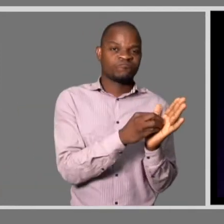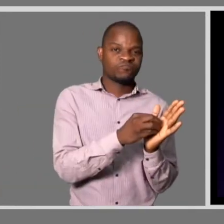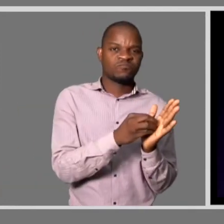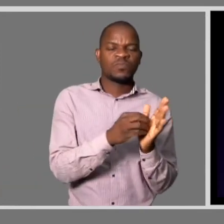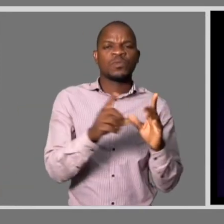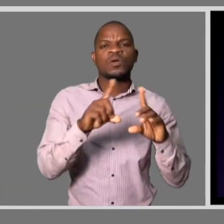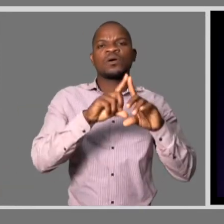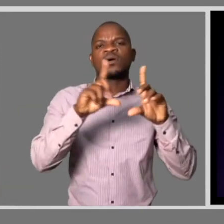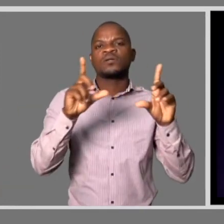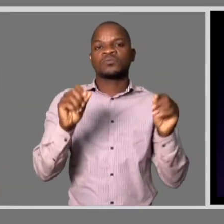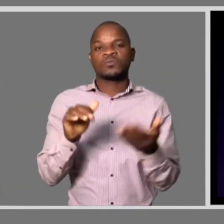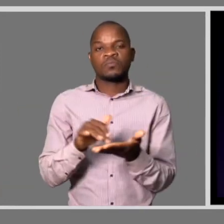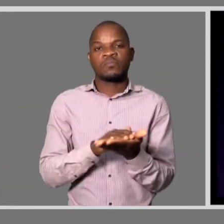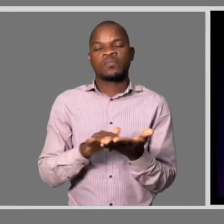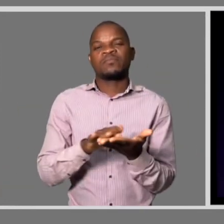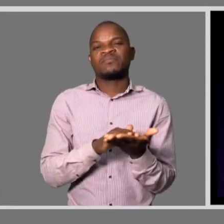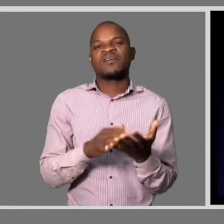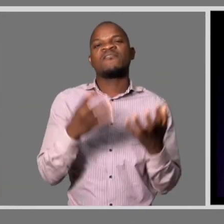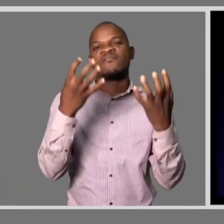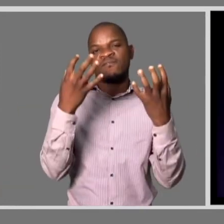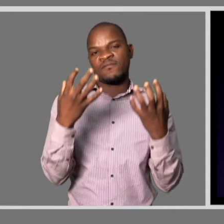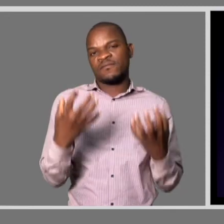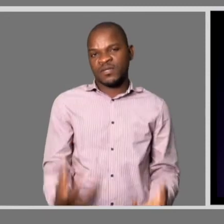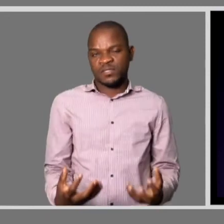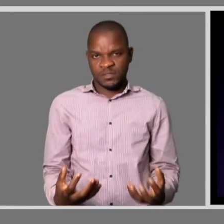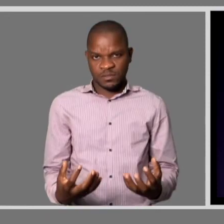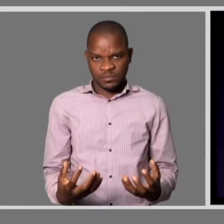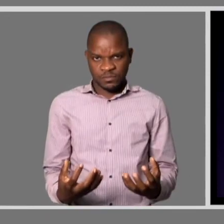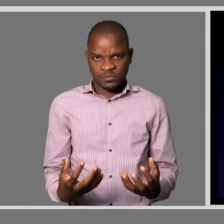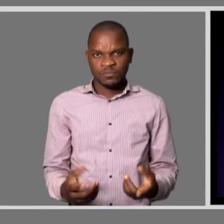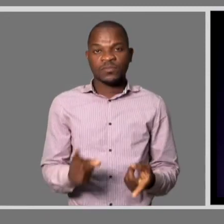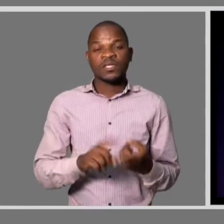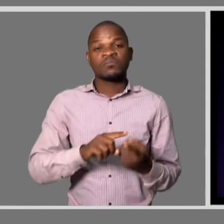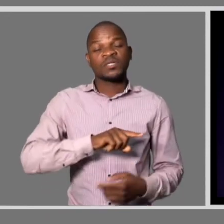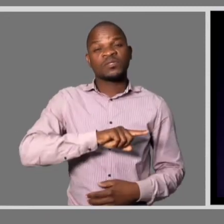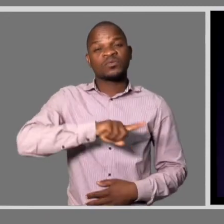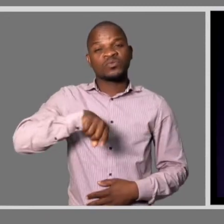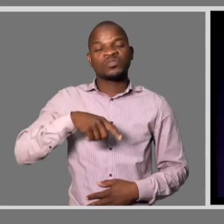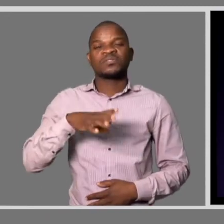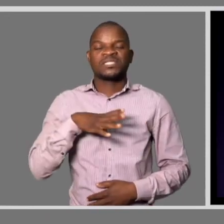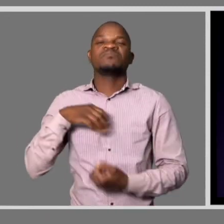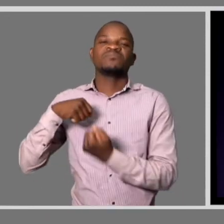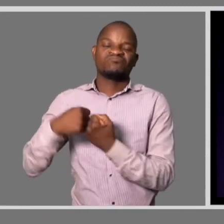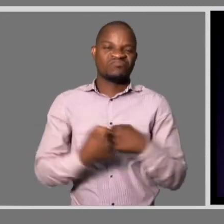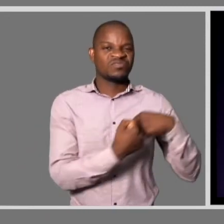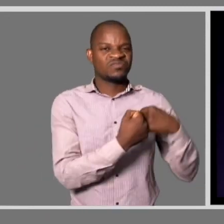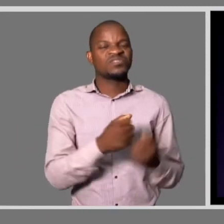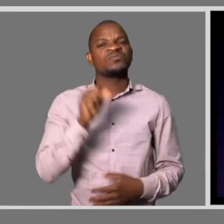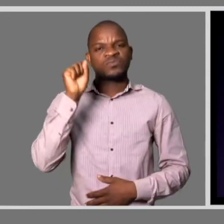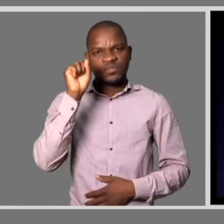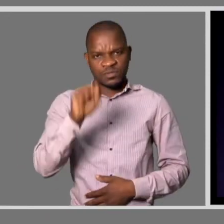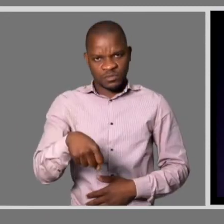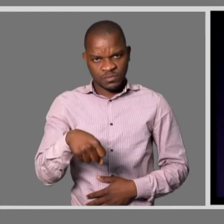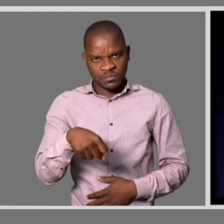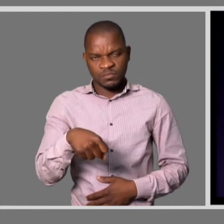praia, infelizmente, e isso dão-nos ainda um desafio